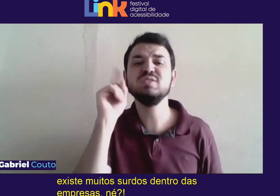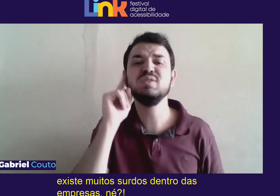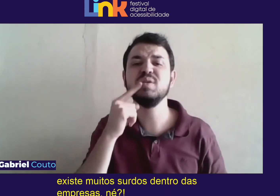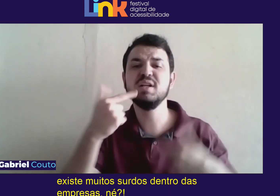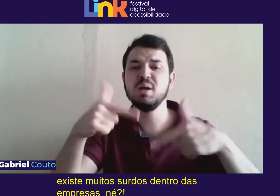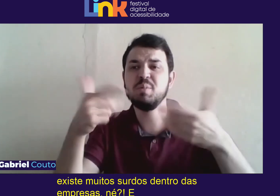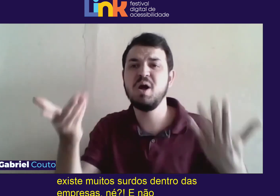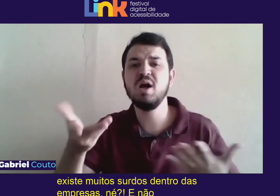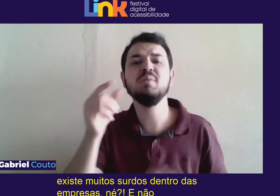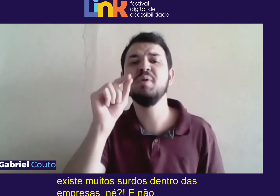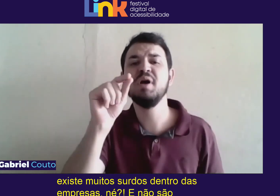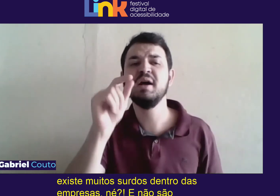é reconhecida.